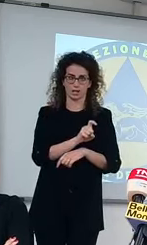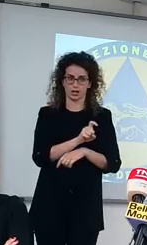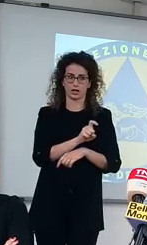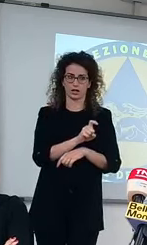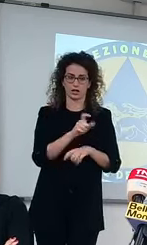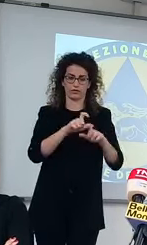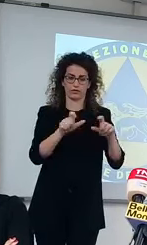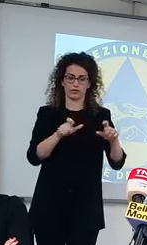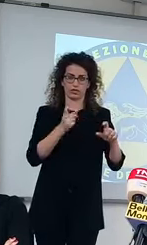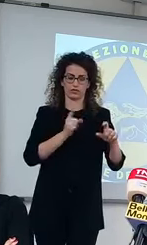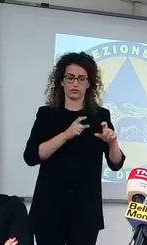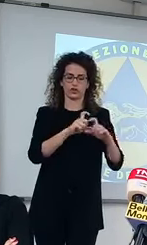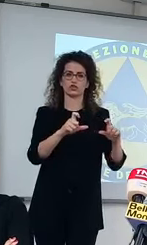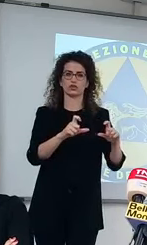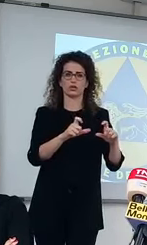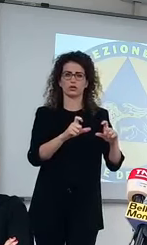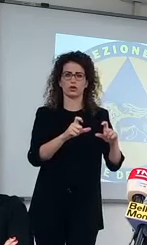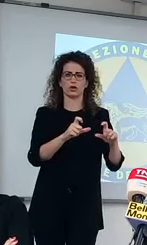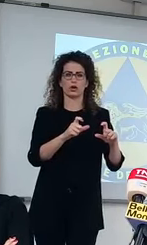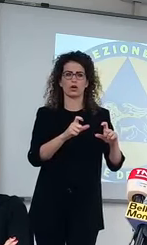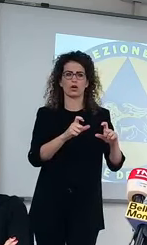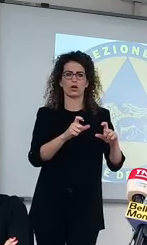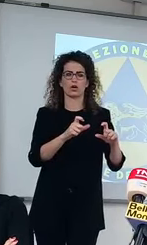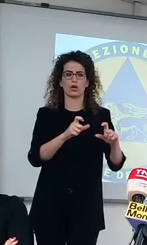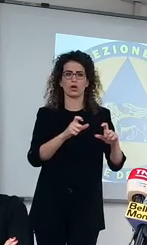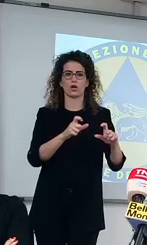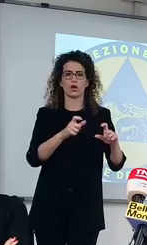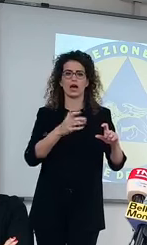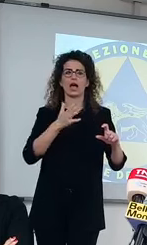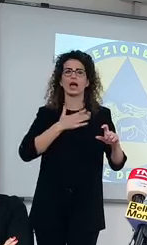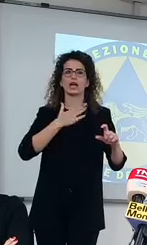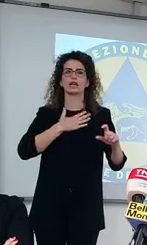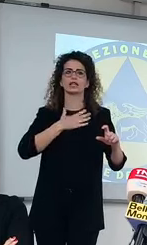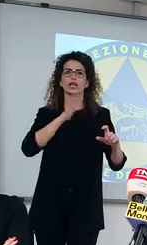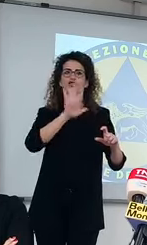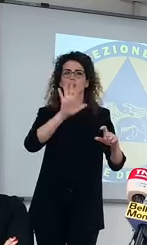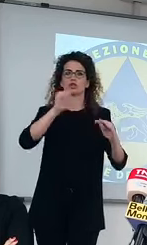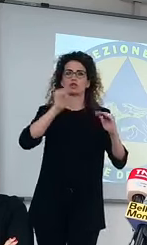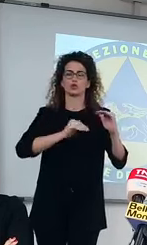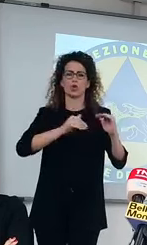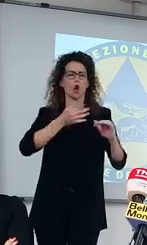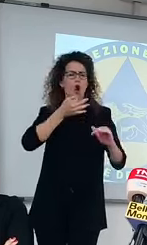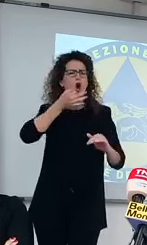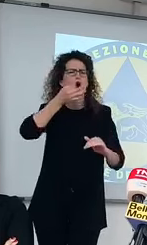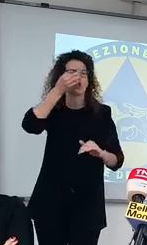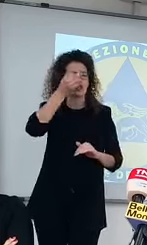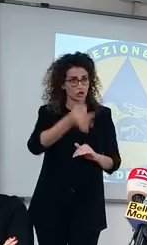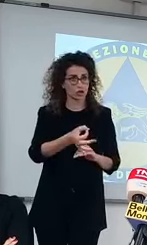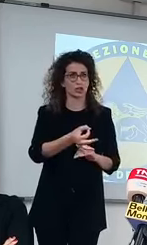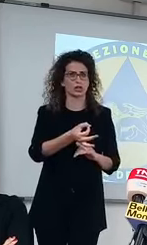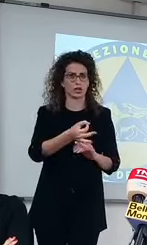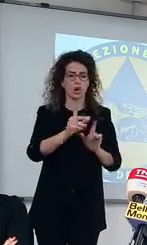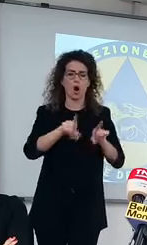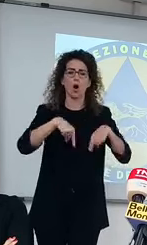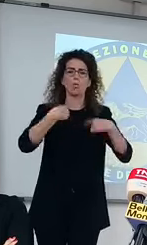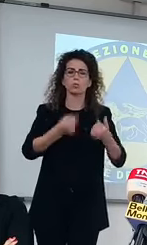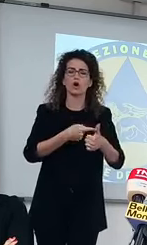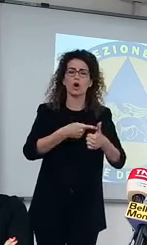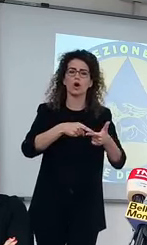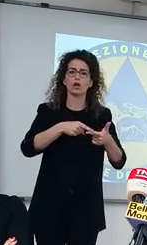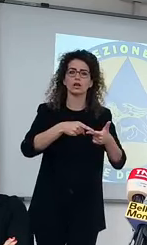stato fortemente consigliato sotto i 55 anni, poi fortemente